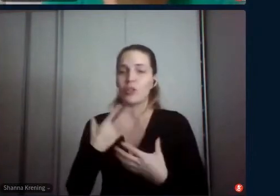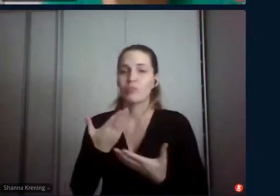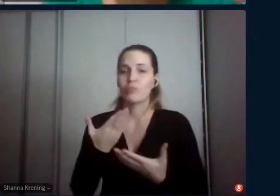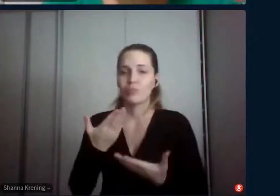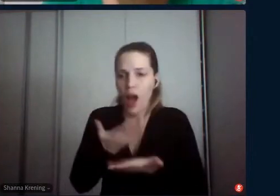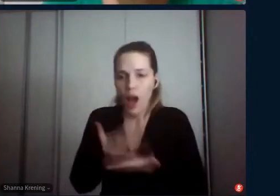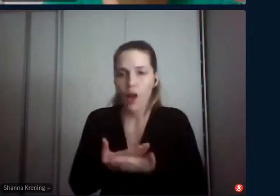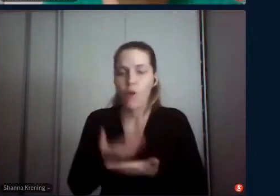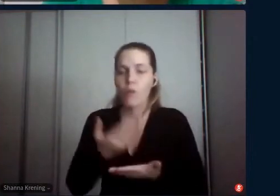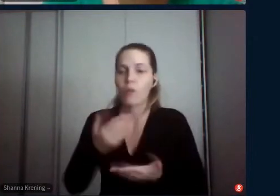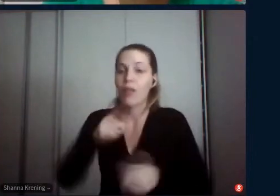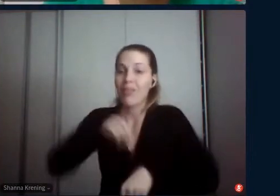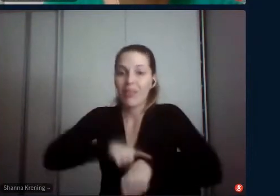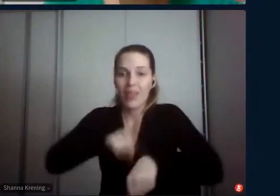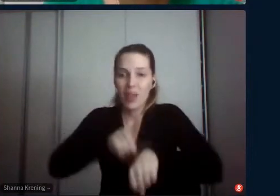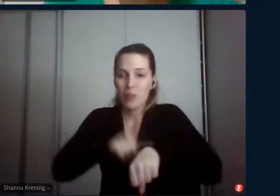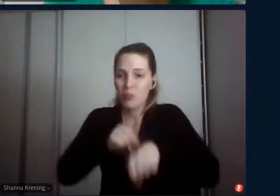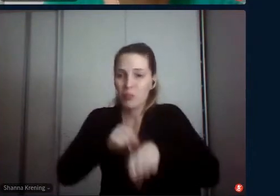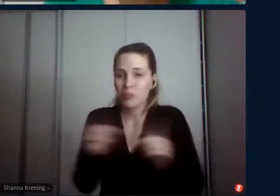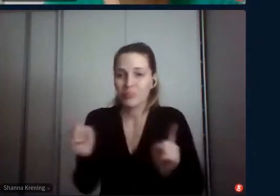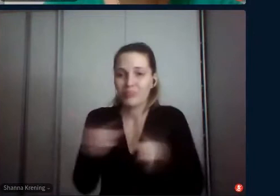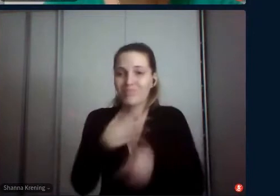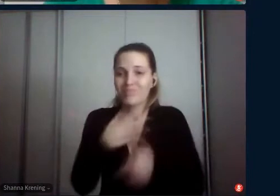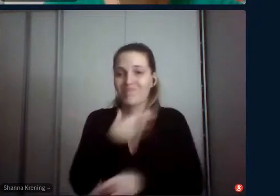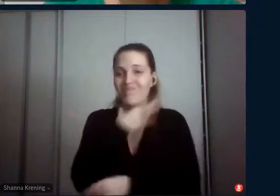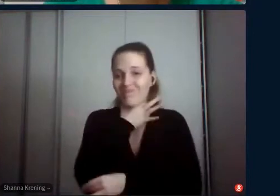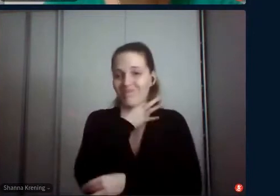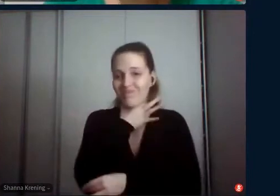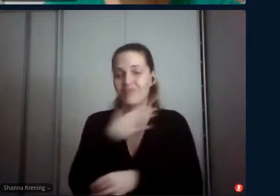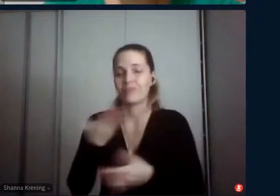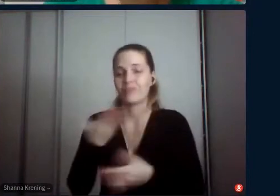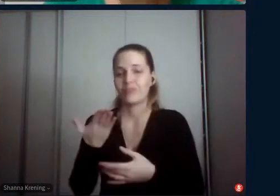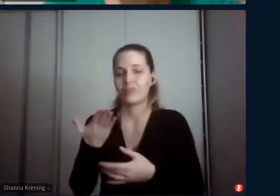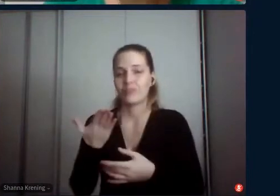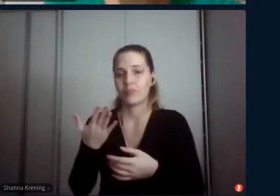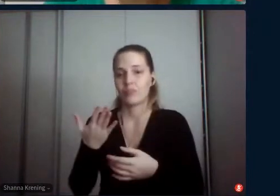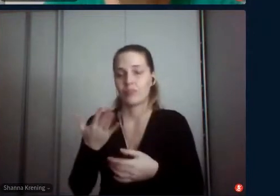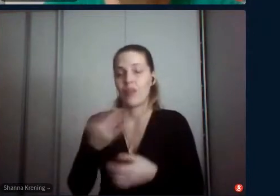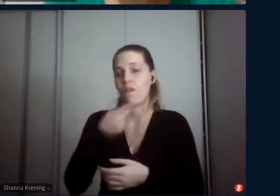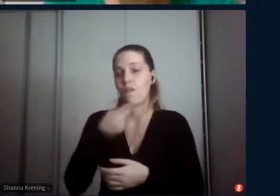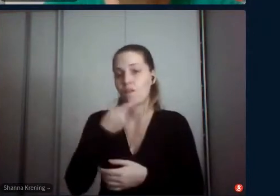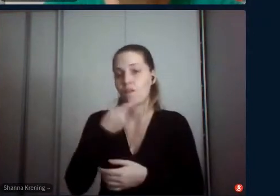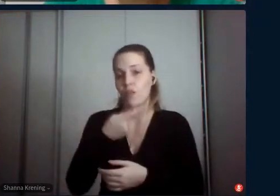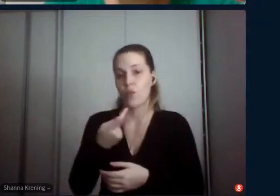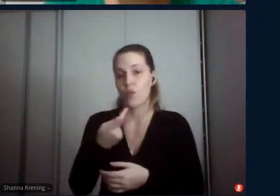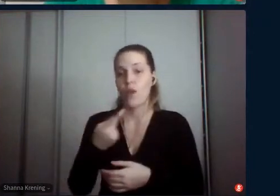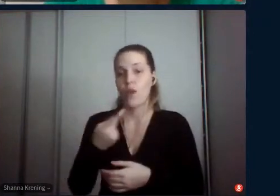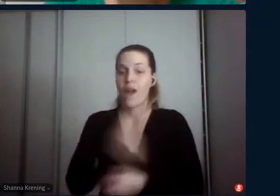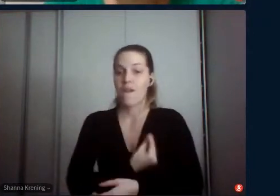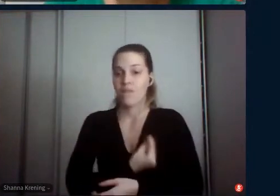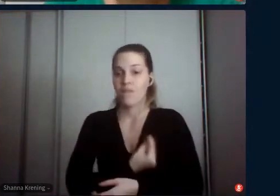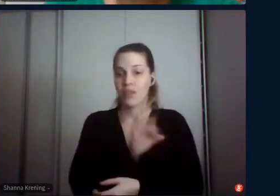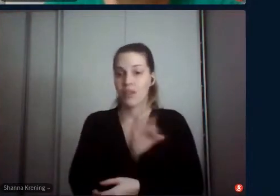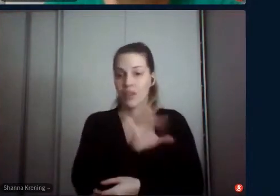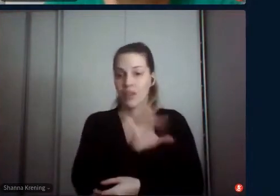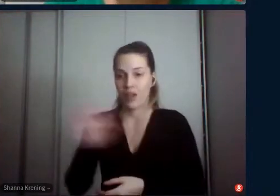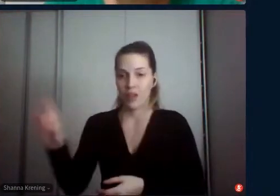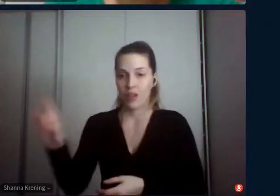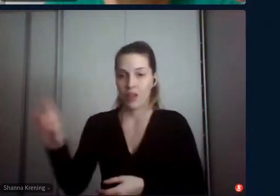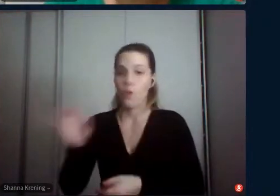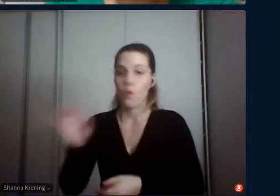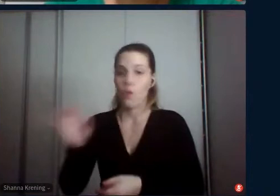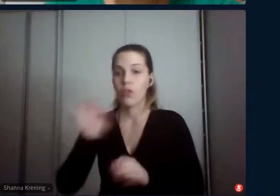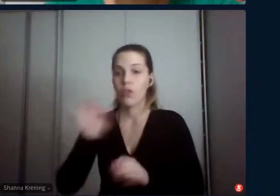inviável. E ele complementa dizendo que a vida dos estudantes não gira só em torno da universidade. Conforme eu disse, a gente